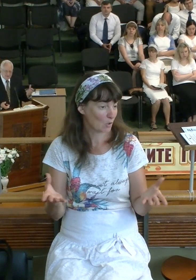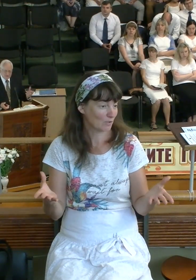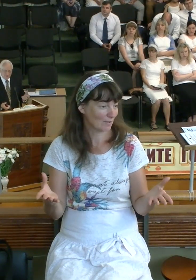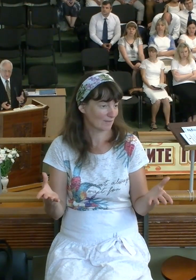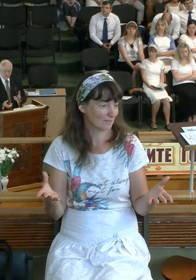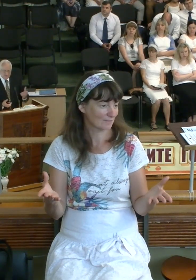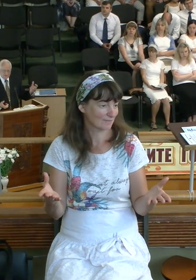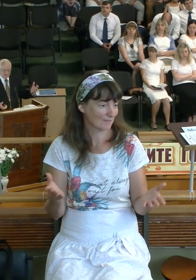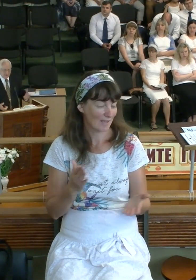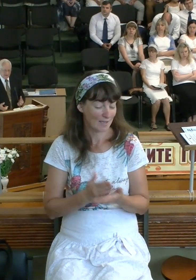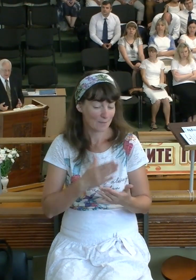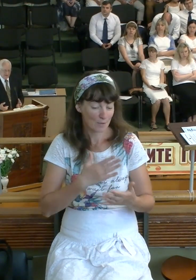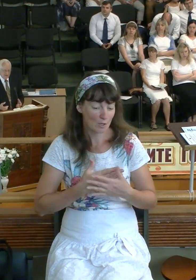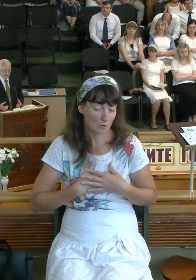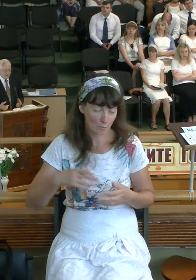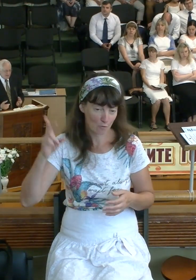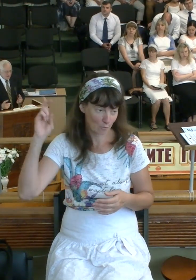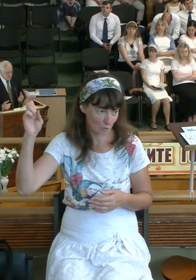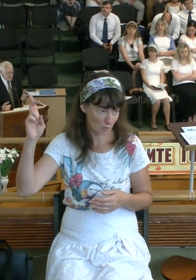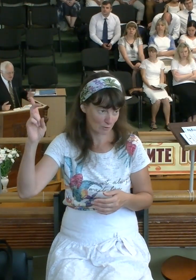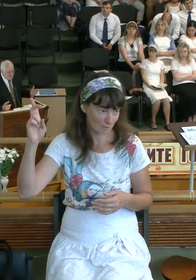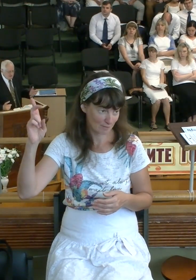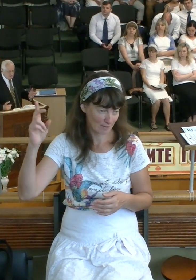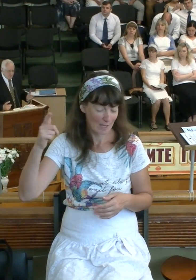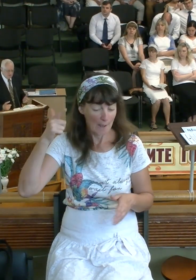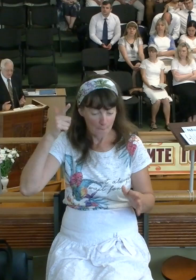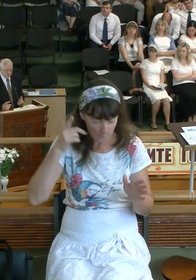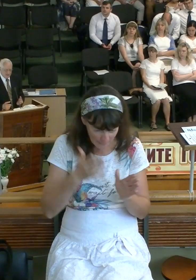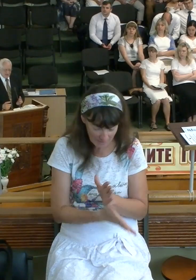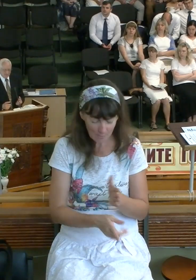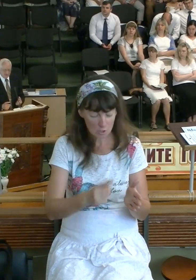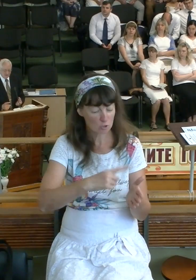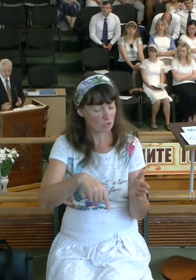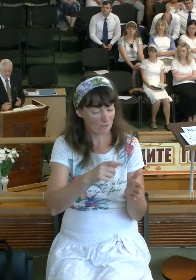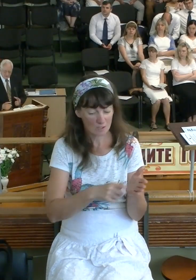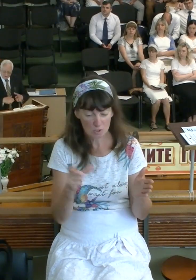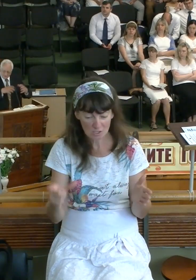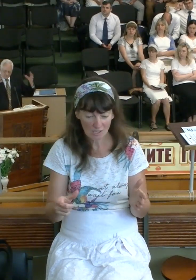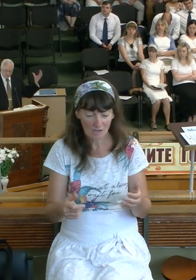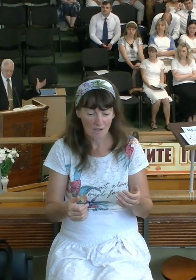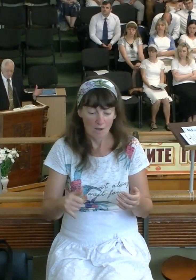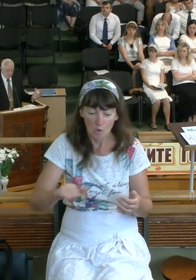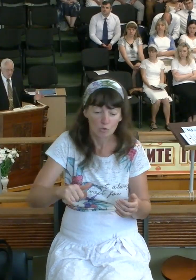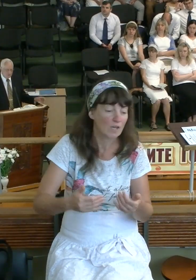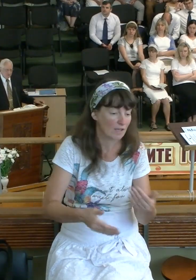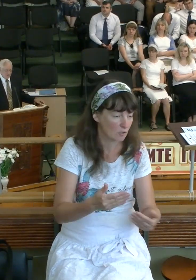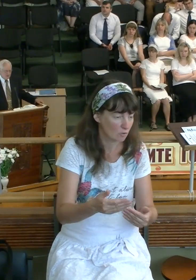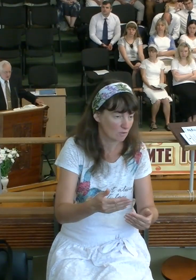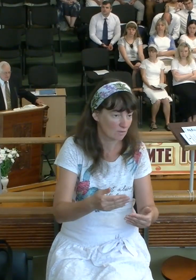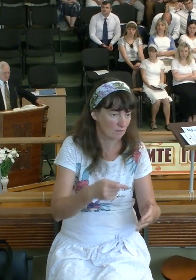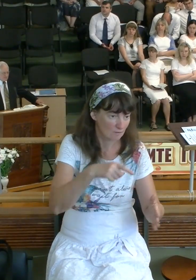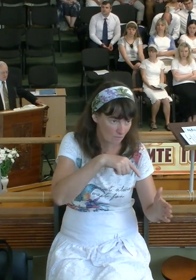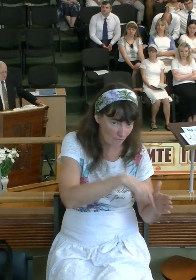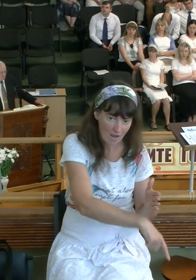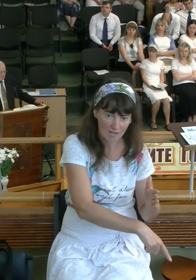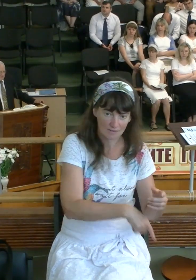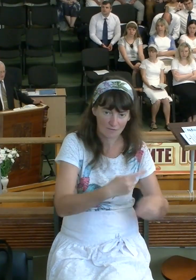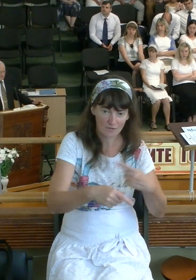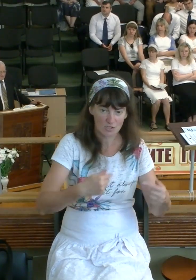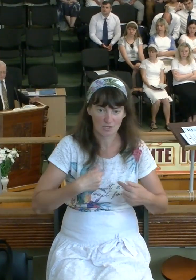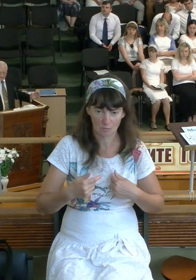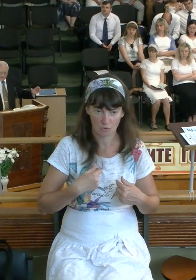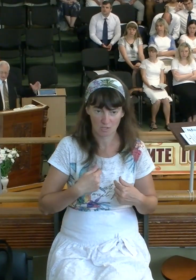и не видишь, что у тебя нет силы. Ты совершенно не заботишься об этом. Да, всего много у тебя, программ всего